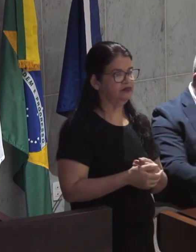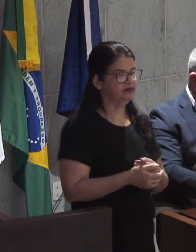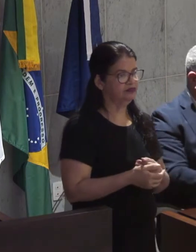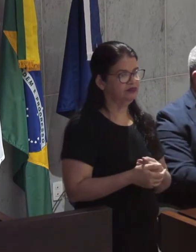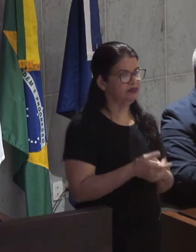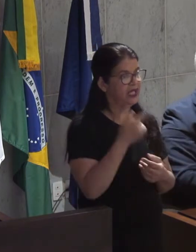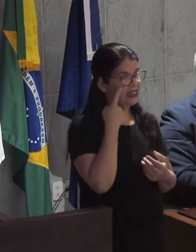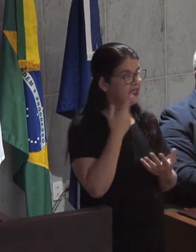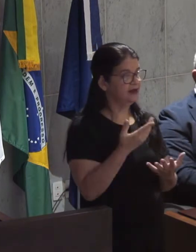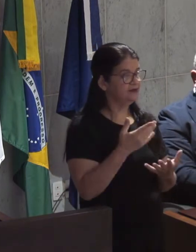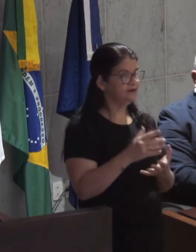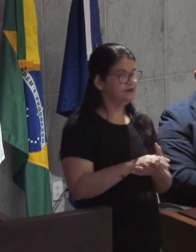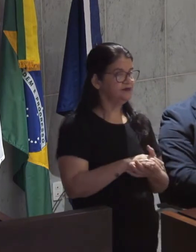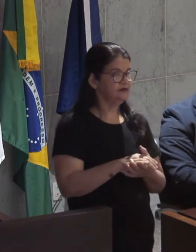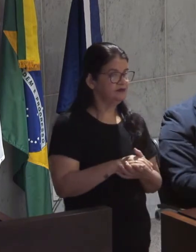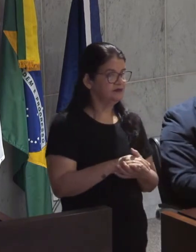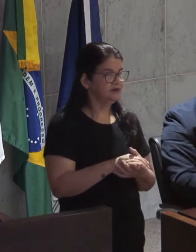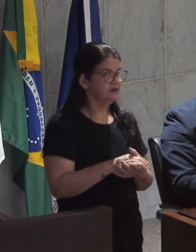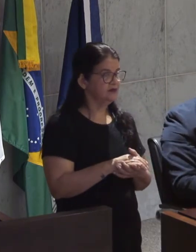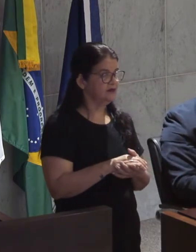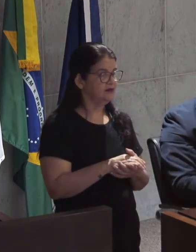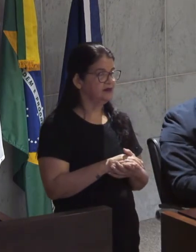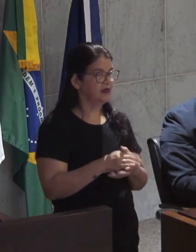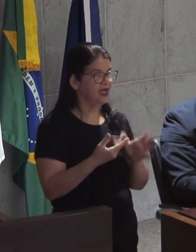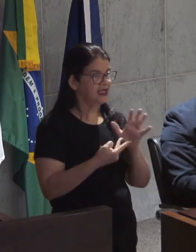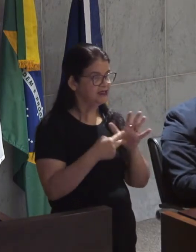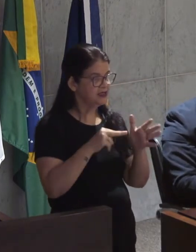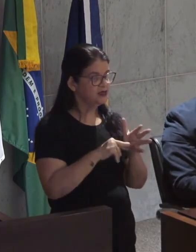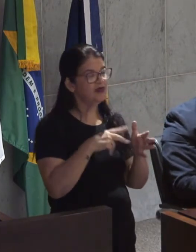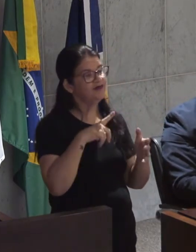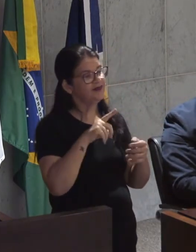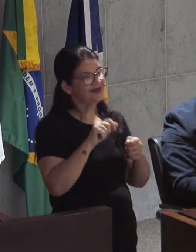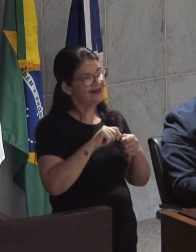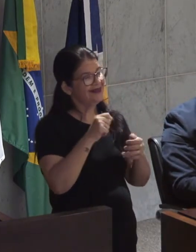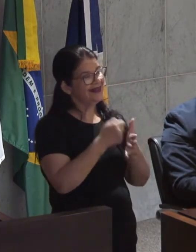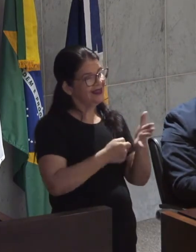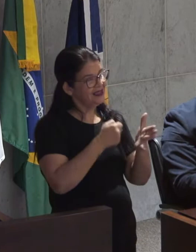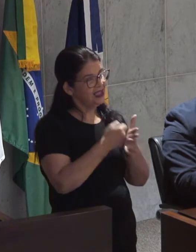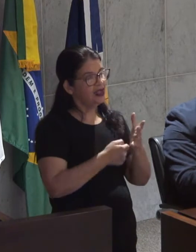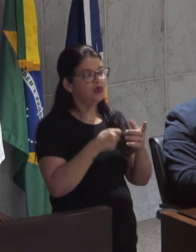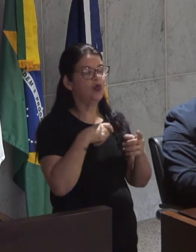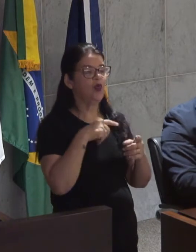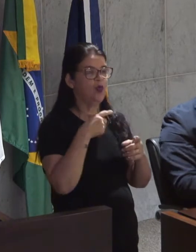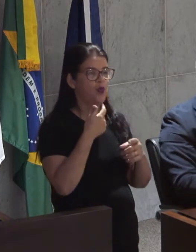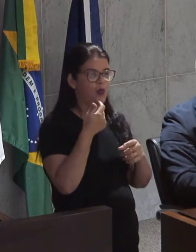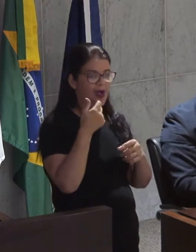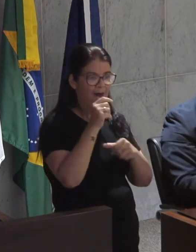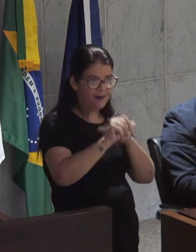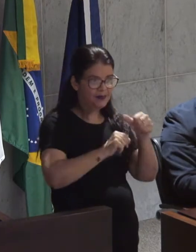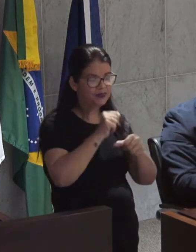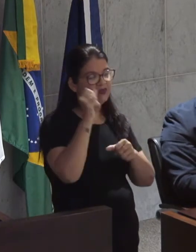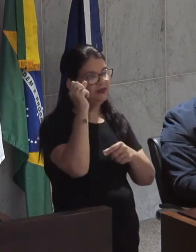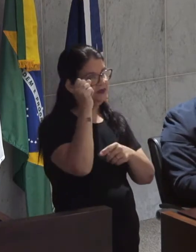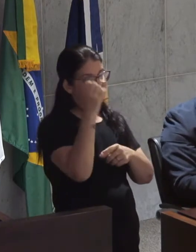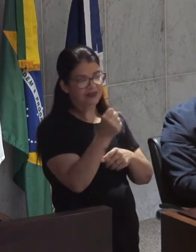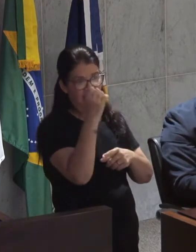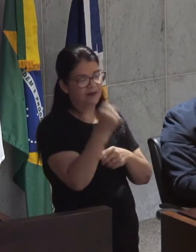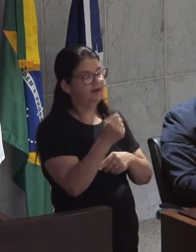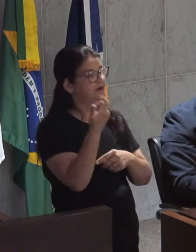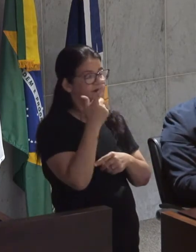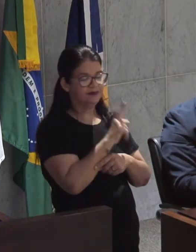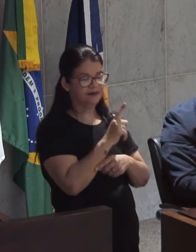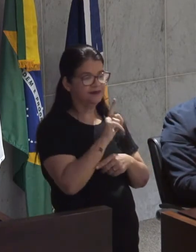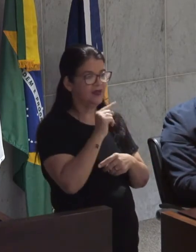Tá? Em seguida, foi tentada uma reforma da Previdência e não se conseguiu essa reforma da Previdência. A